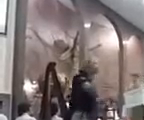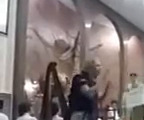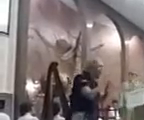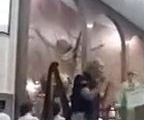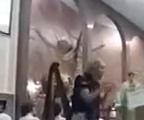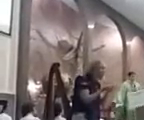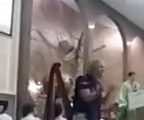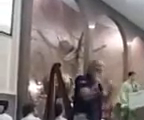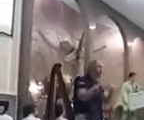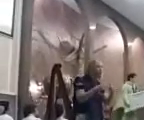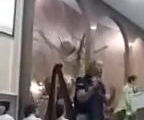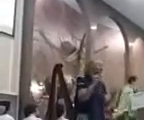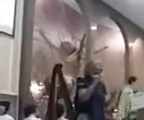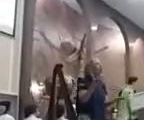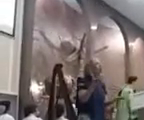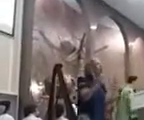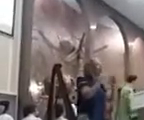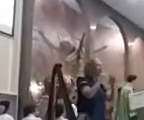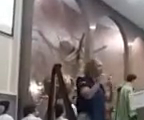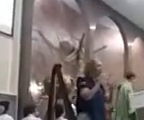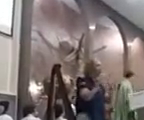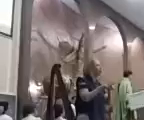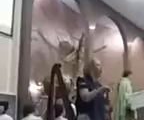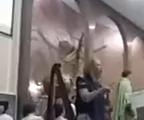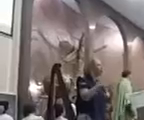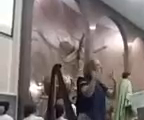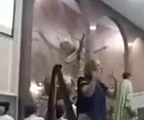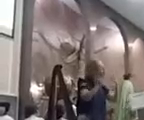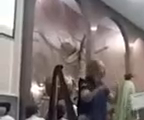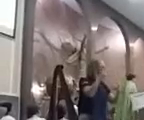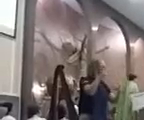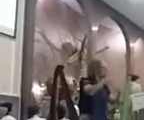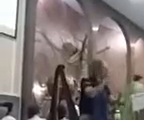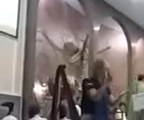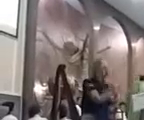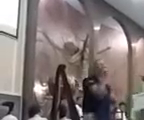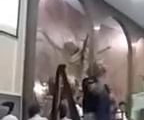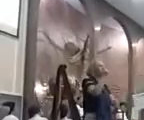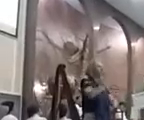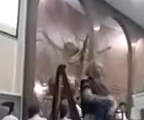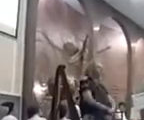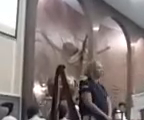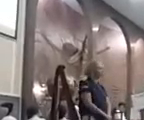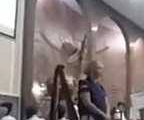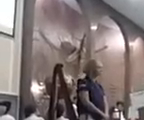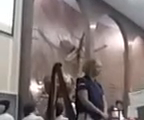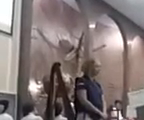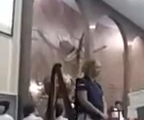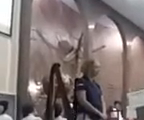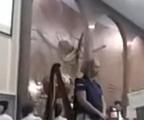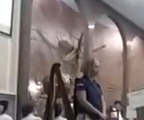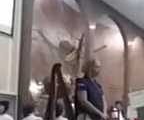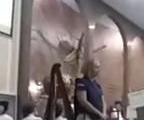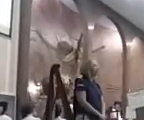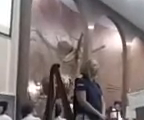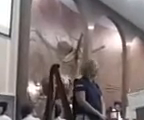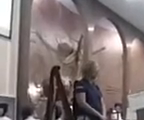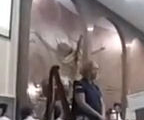família, dentro da sua igreja, é o lugar de salvação. Dentro da sua